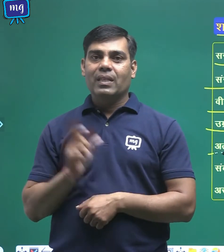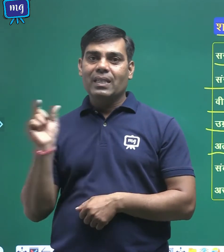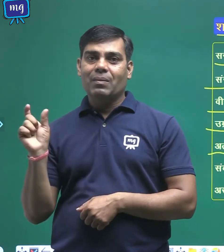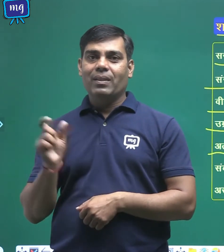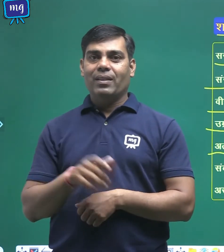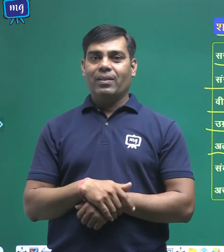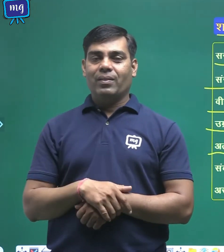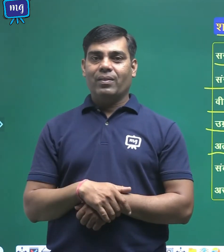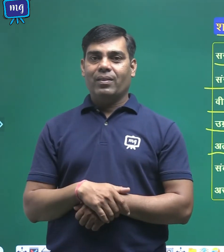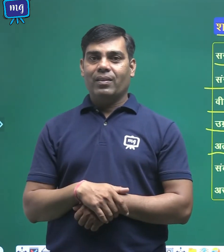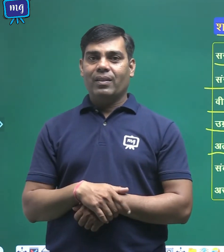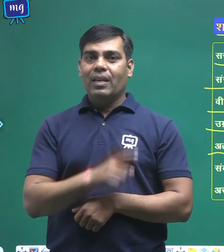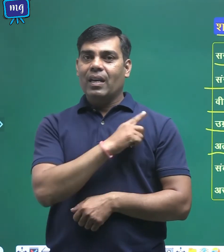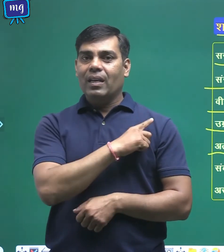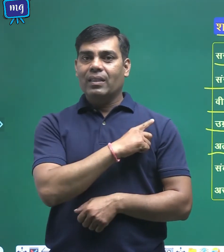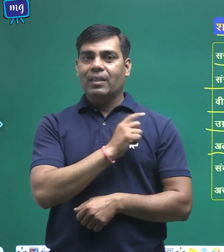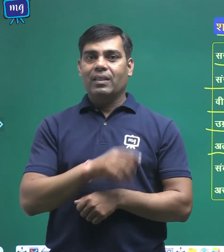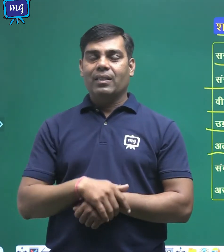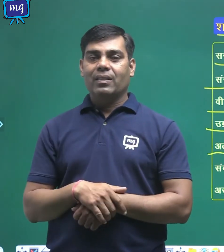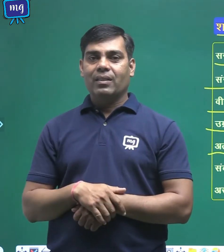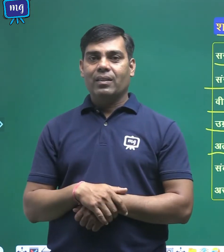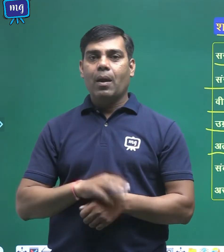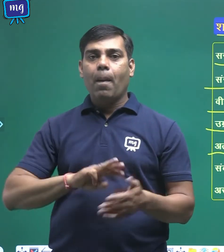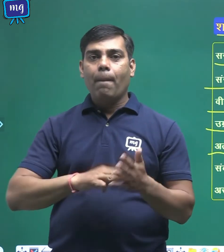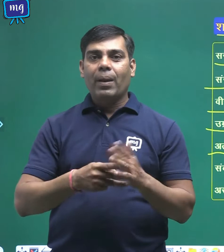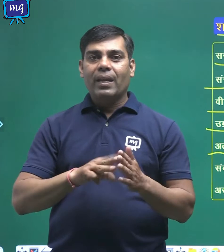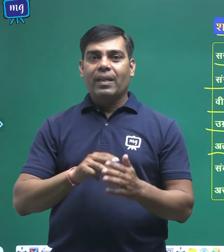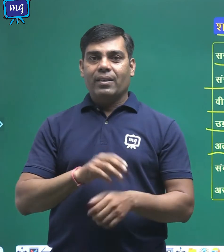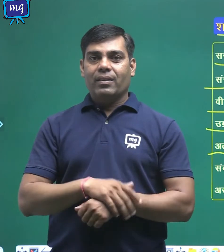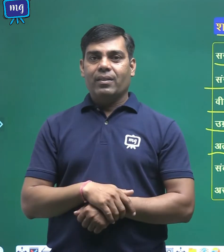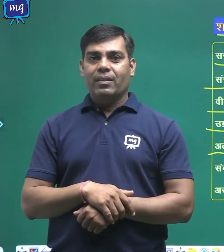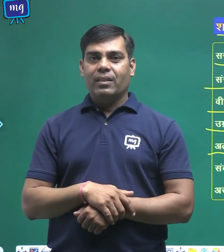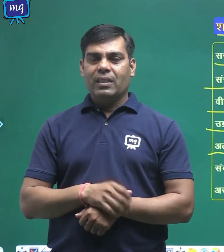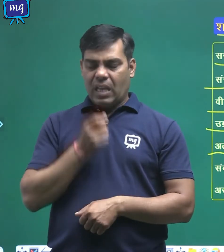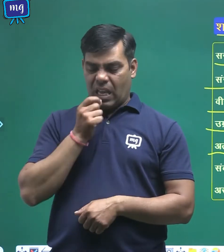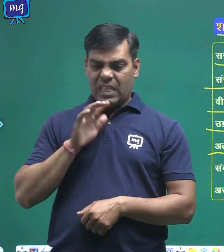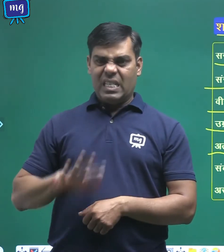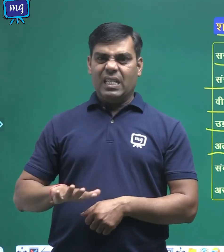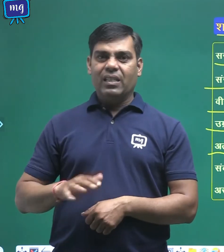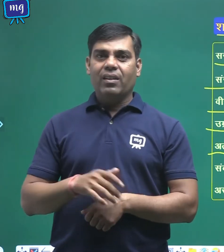है अत्याचार, अर्थ है ज्यादती।